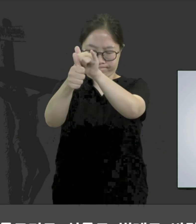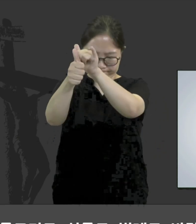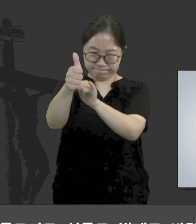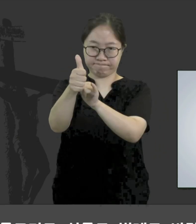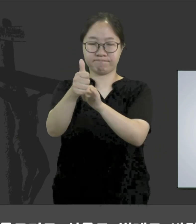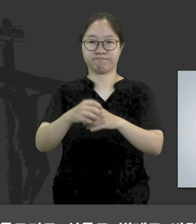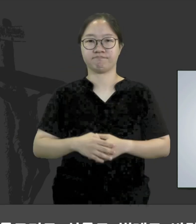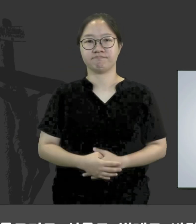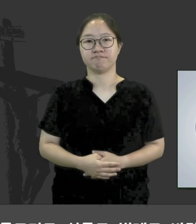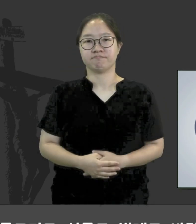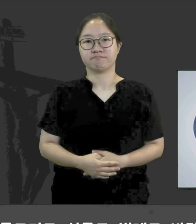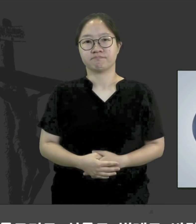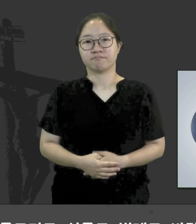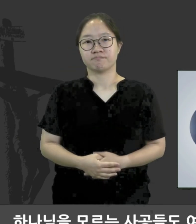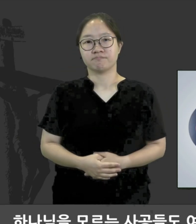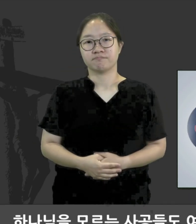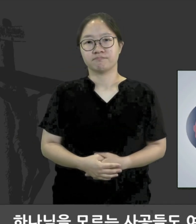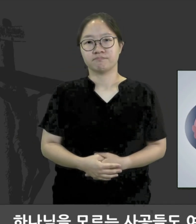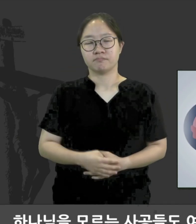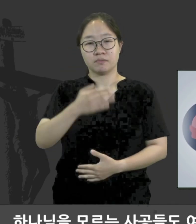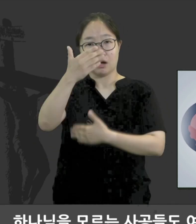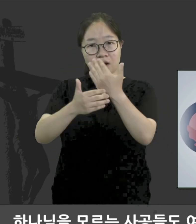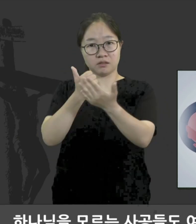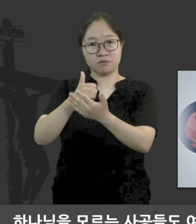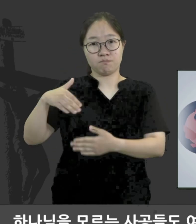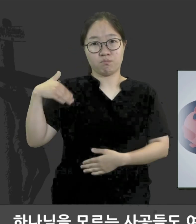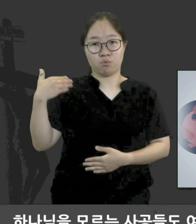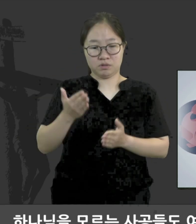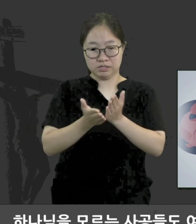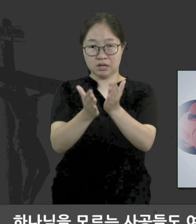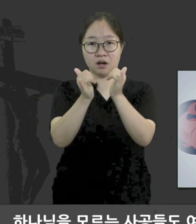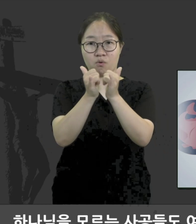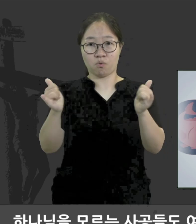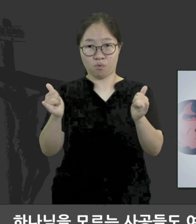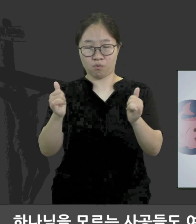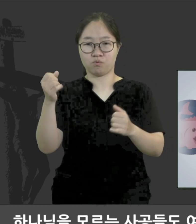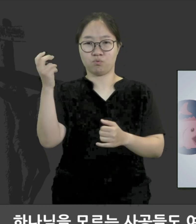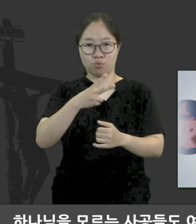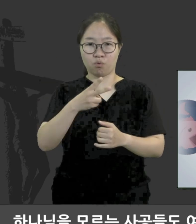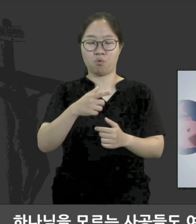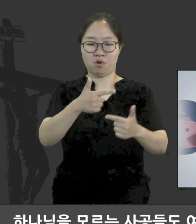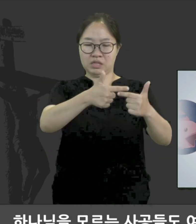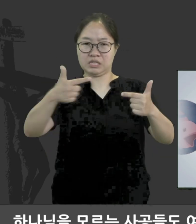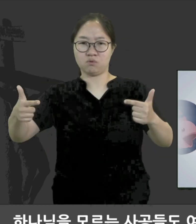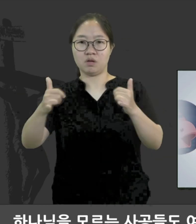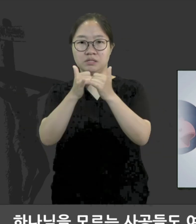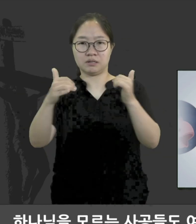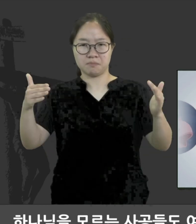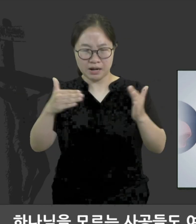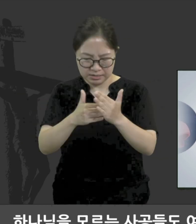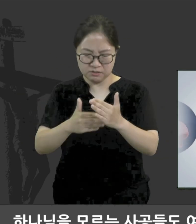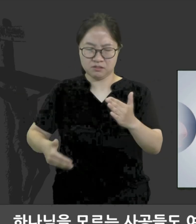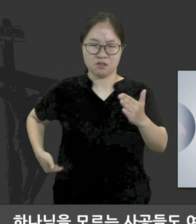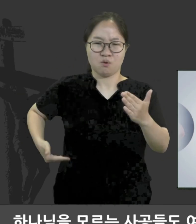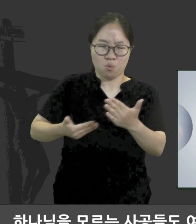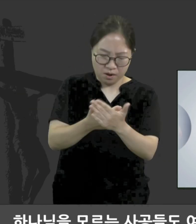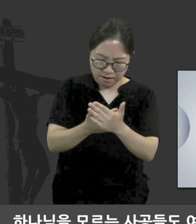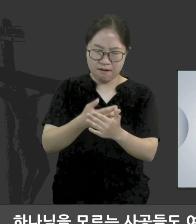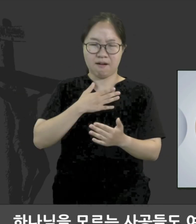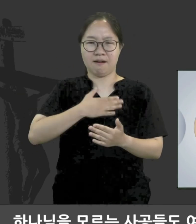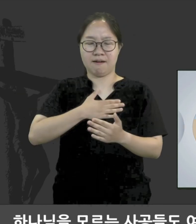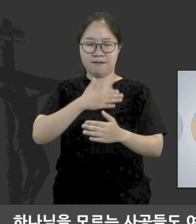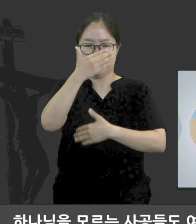여호와께 순종합니다. 하나님을 모르는 사공들도 여호와를 두려워하고 잔인한 니느웨